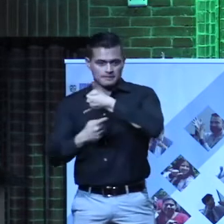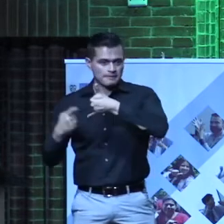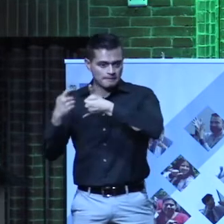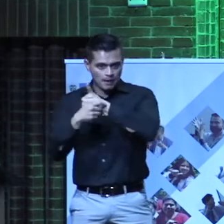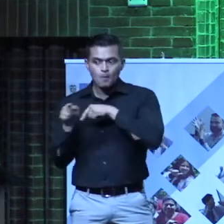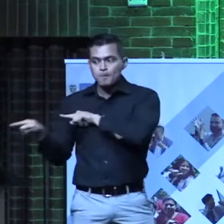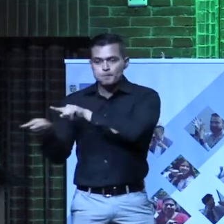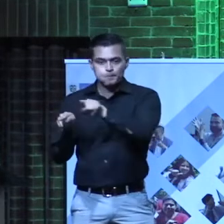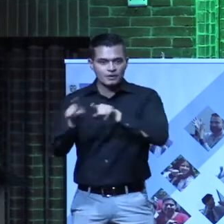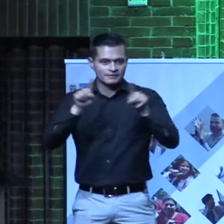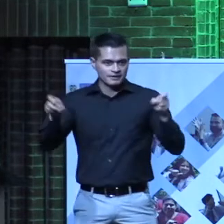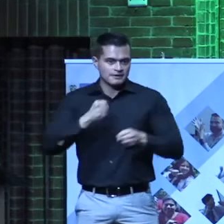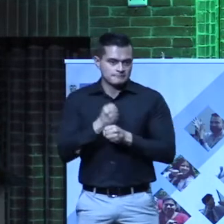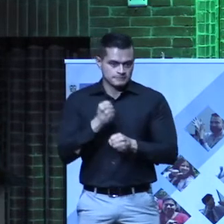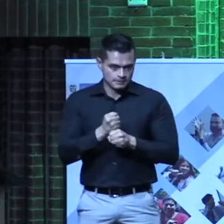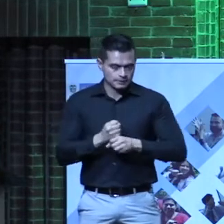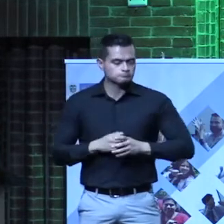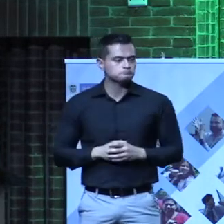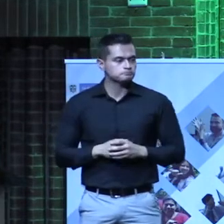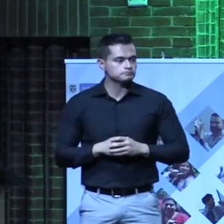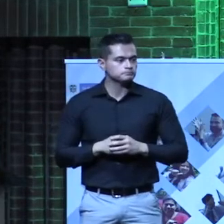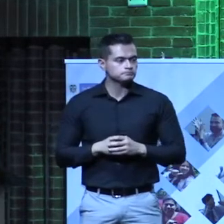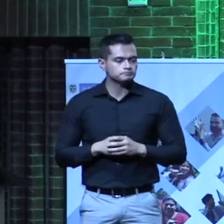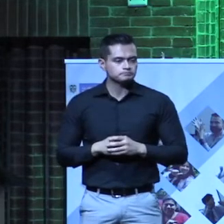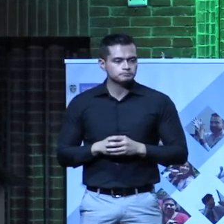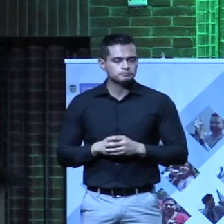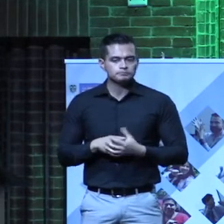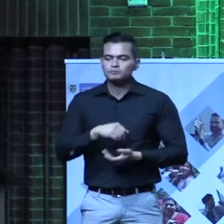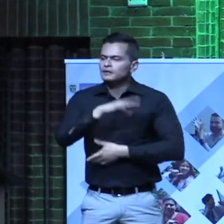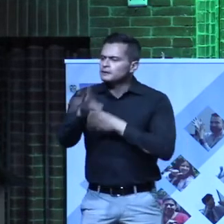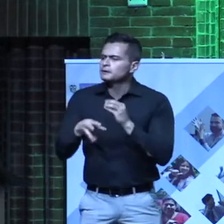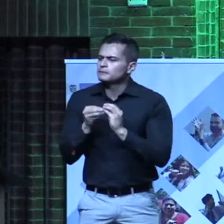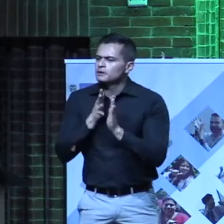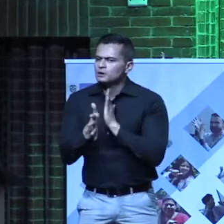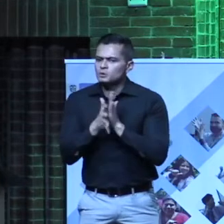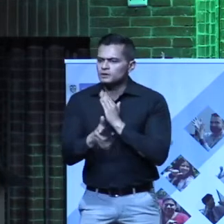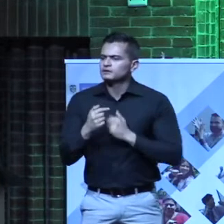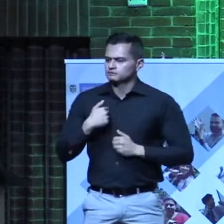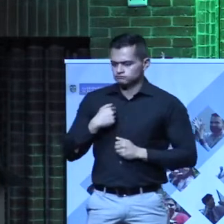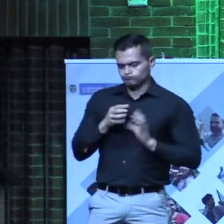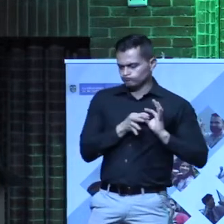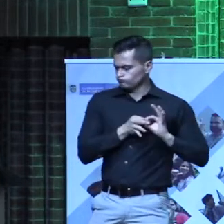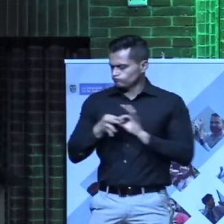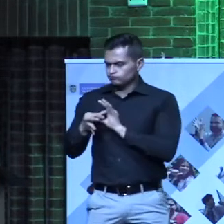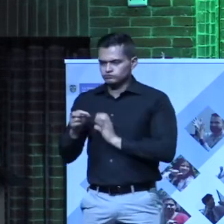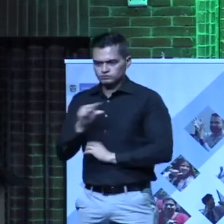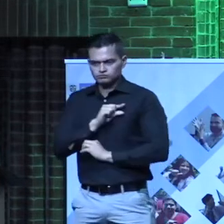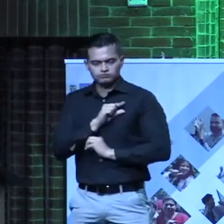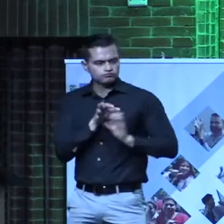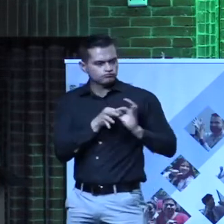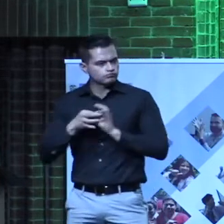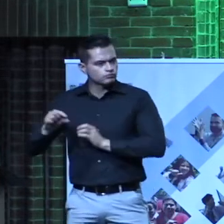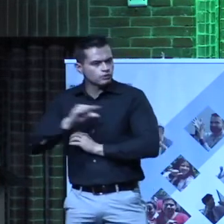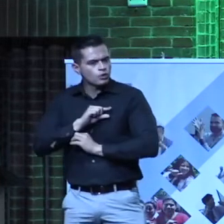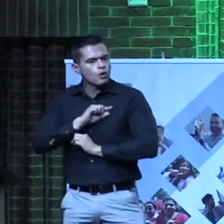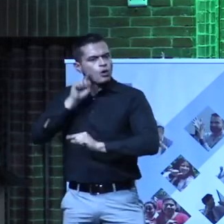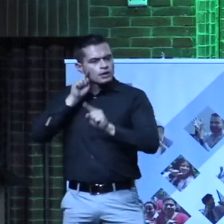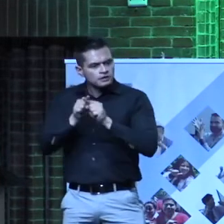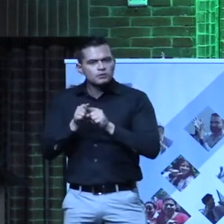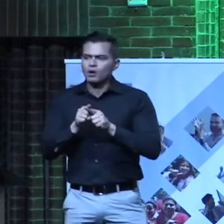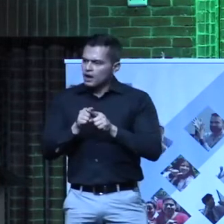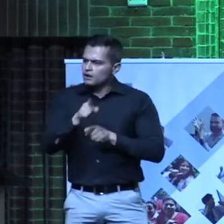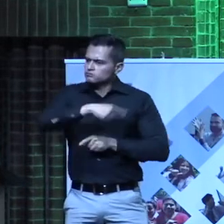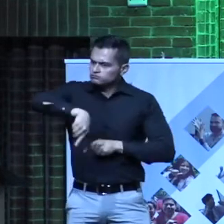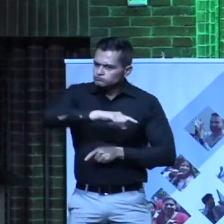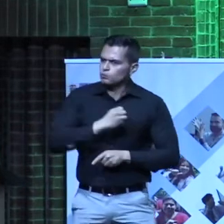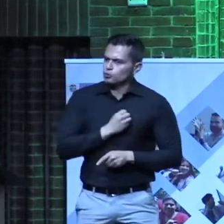país. Ahora, ¿qué hemos hecho en coordinación con el INSOR para facilitar el acceso de oportunidades de trabajo para